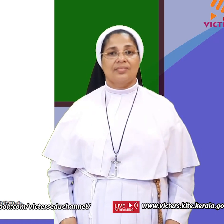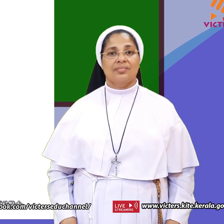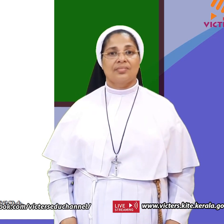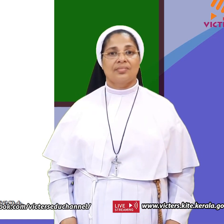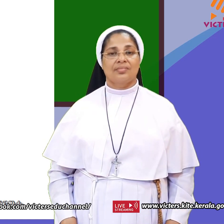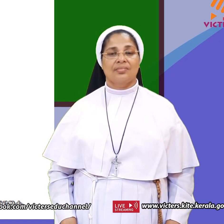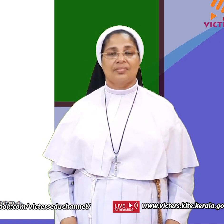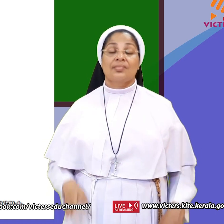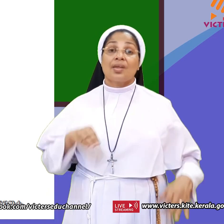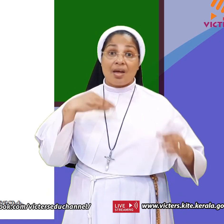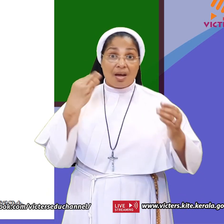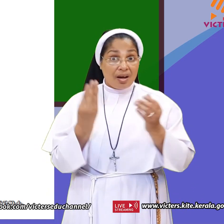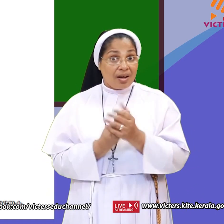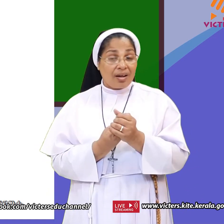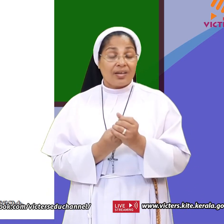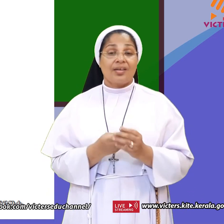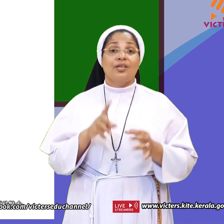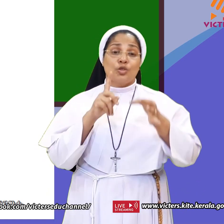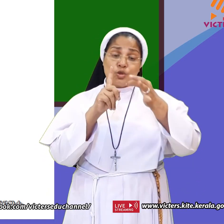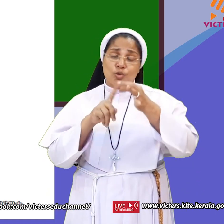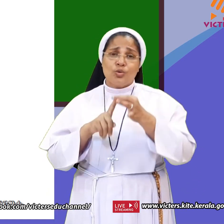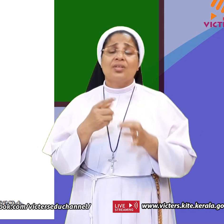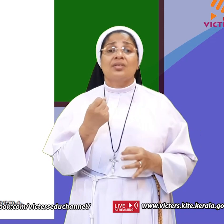ആകെ 35 ചോദ്യങ്ങൾ.